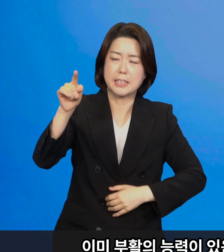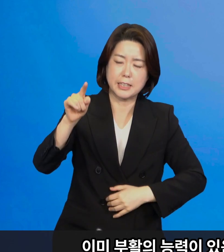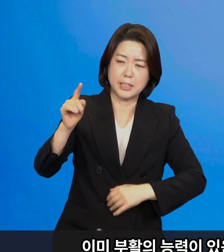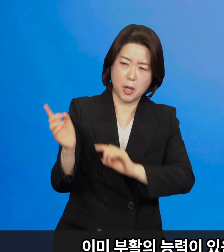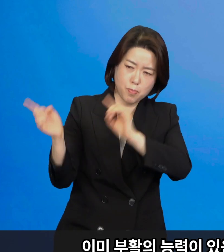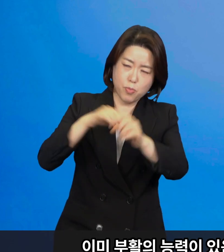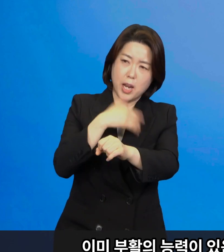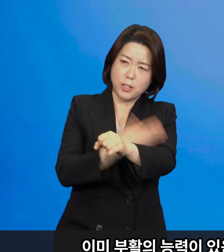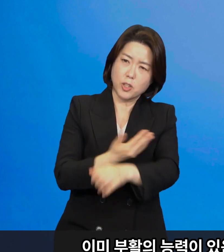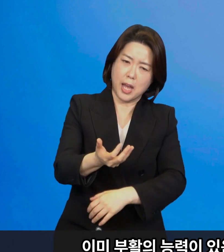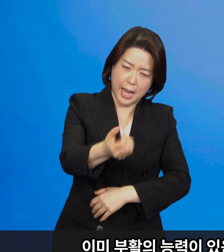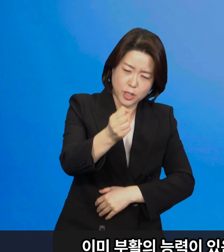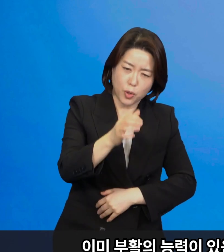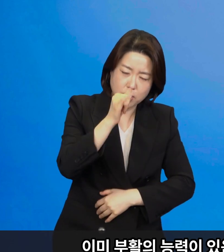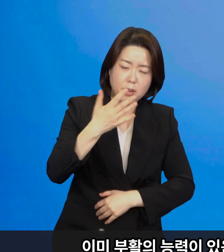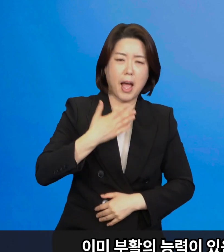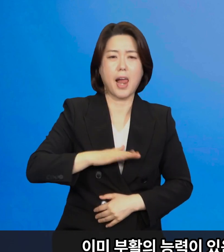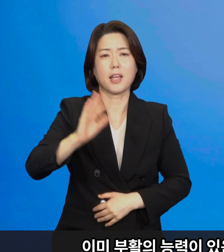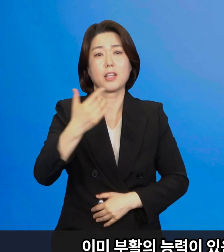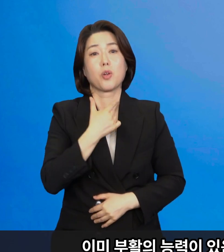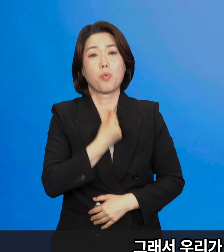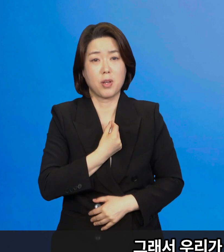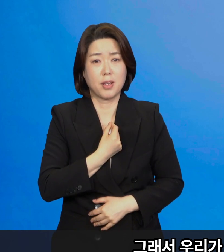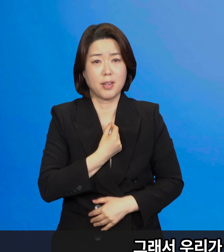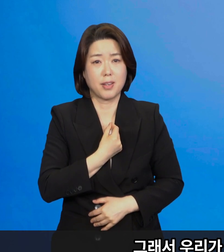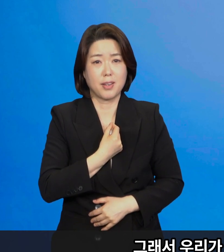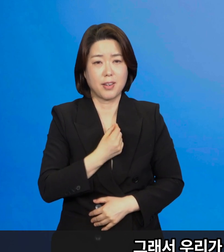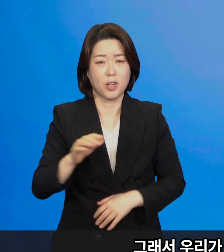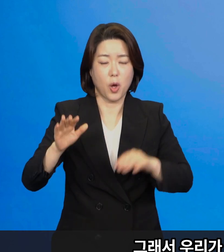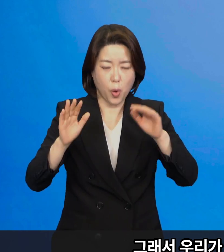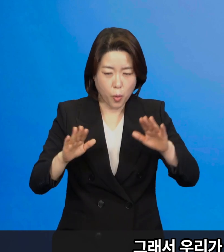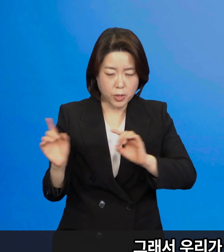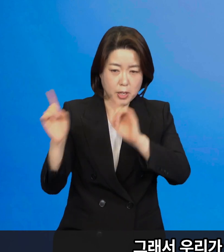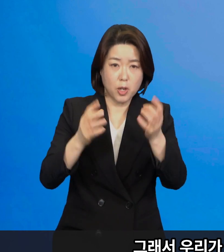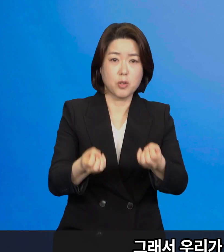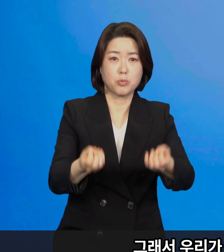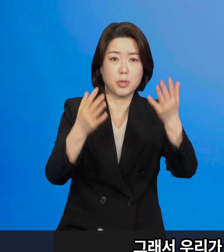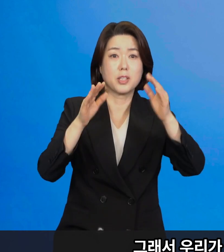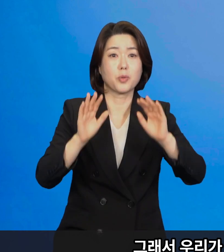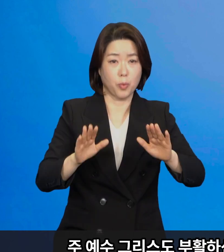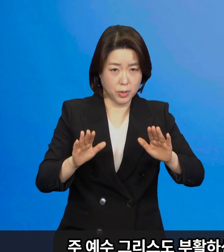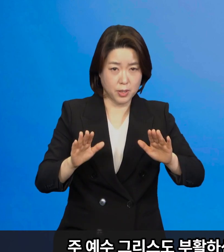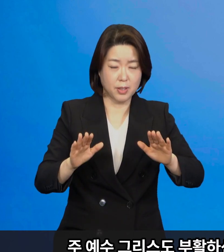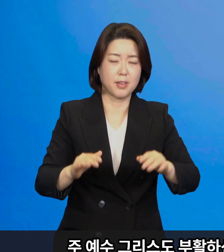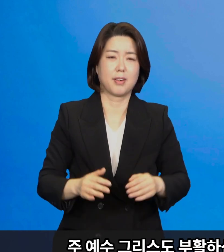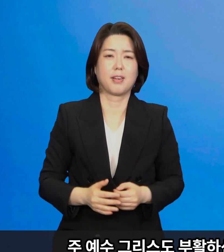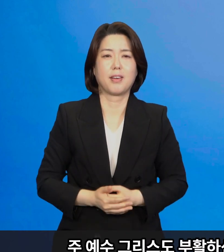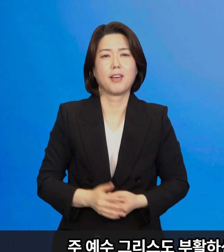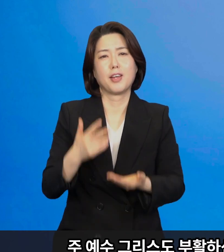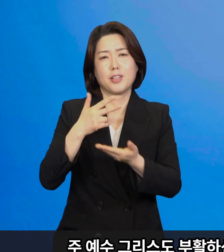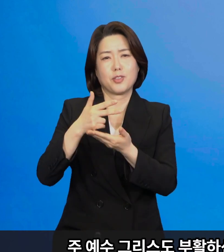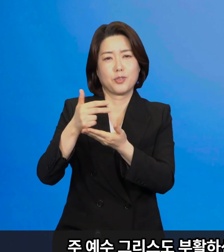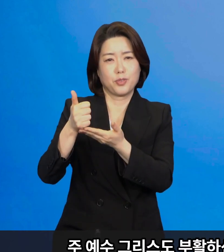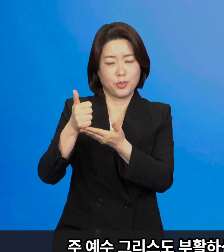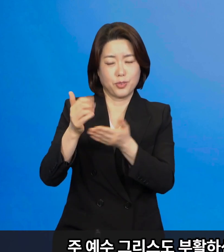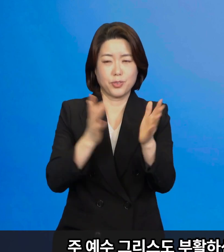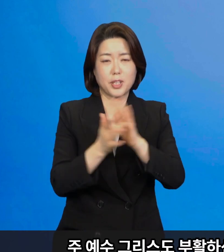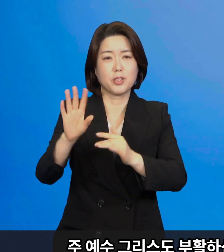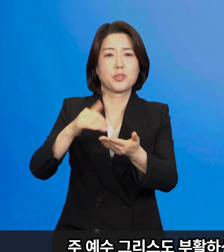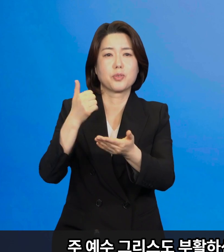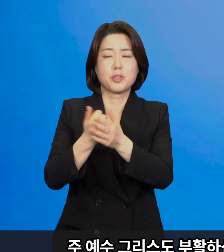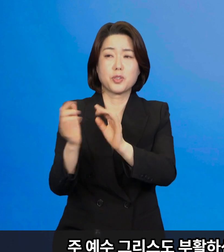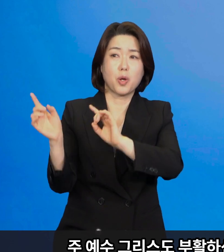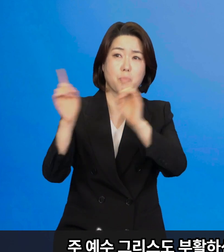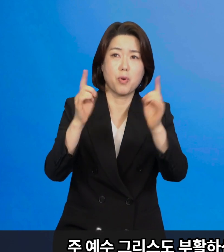부활의 능력이 있음을 알게 되기를 원합니다. 그래서 우리가 오늘 부활절 이 날 주 예수 그리스도